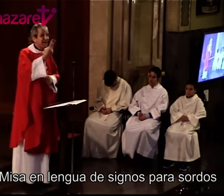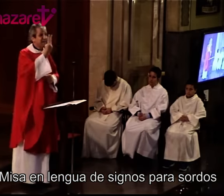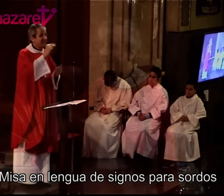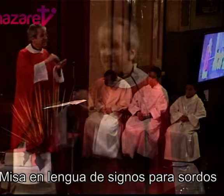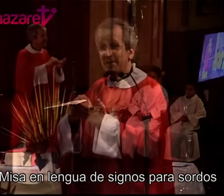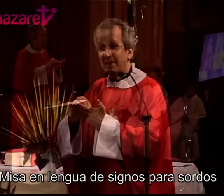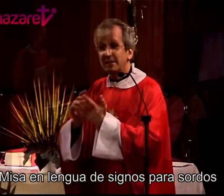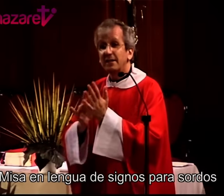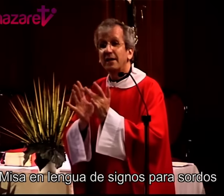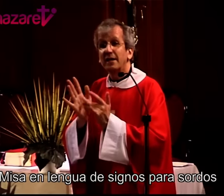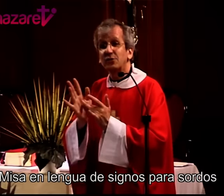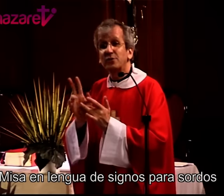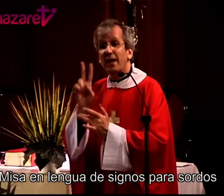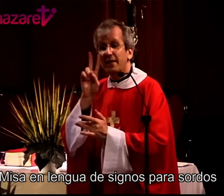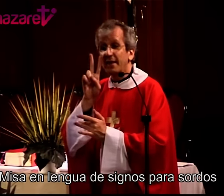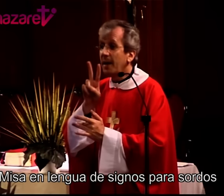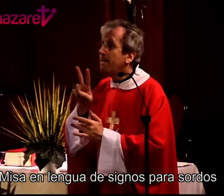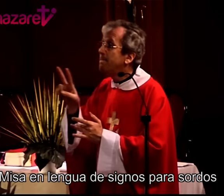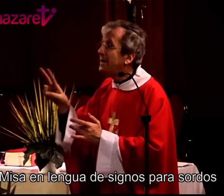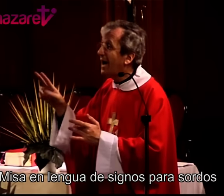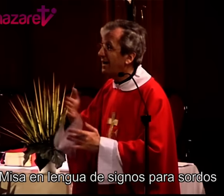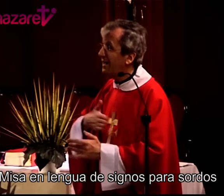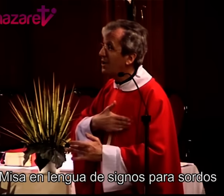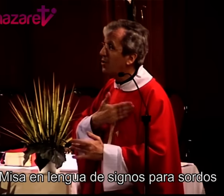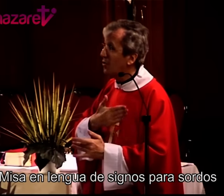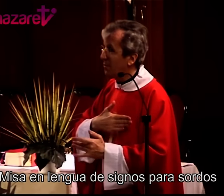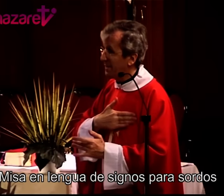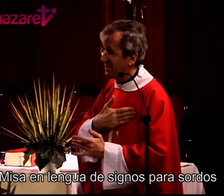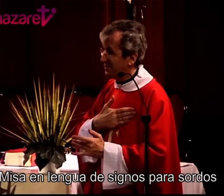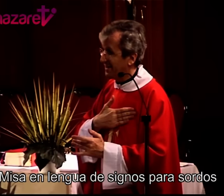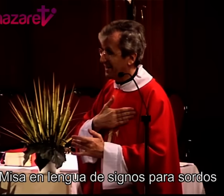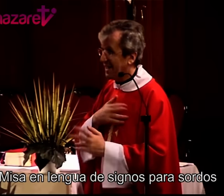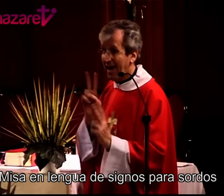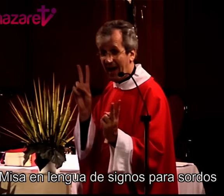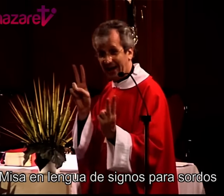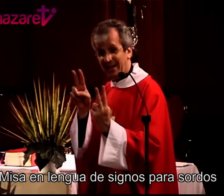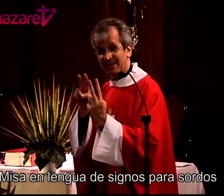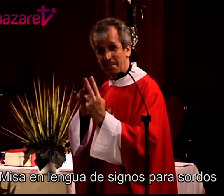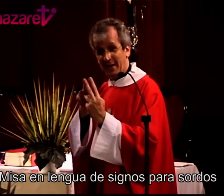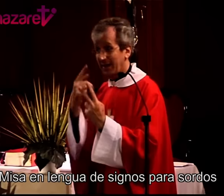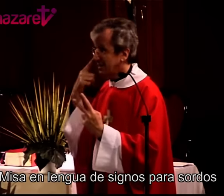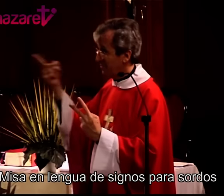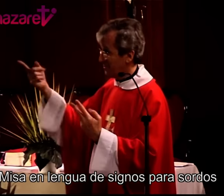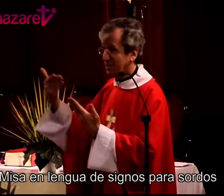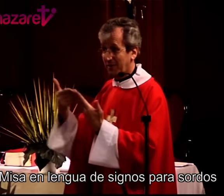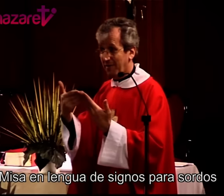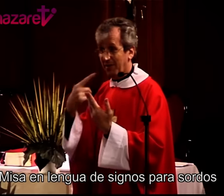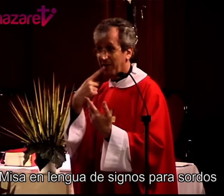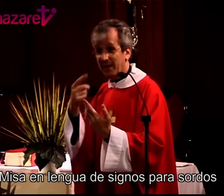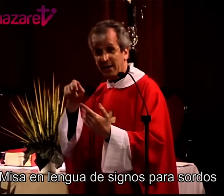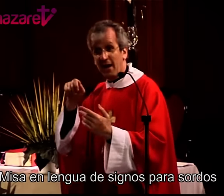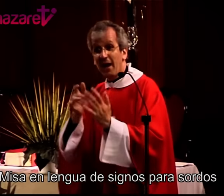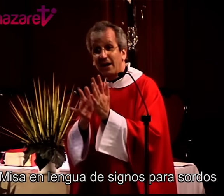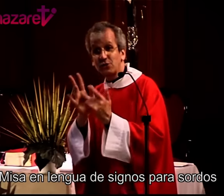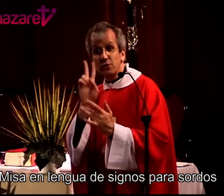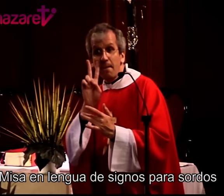niega tres veces. Jesús, ¿qué hace? Mirarle con compasión. Aquellas miradas que hemos visto en el Evangelio que